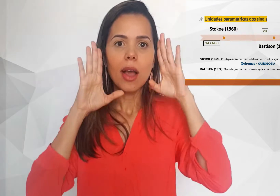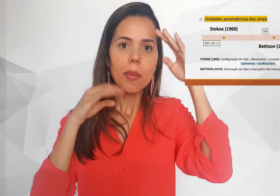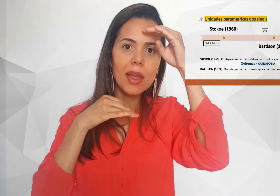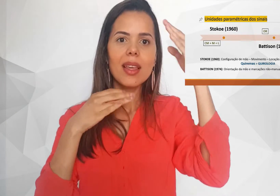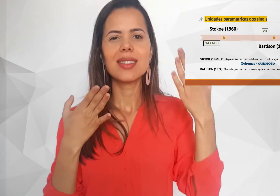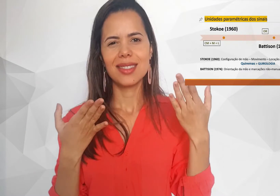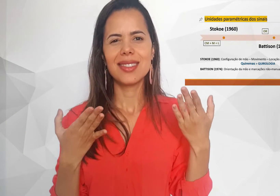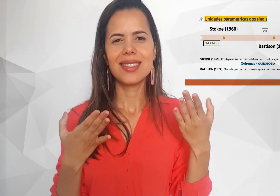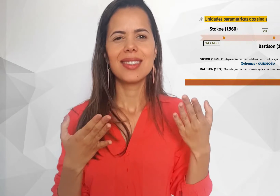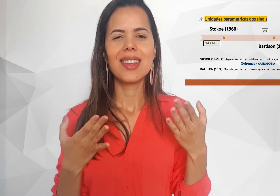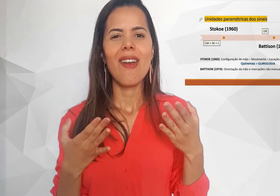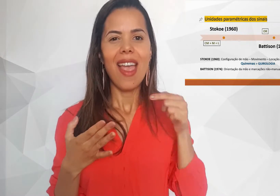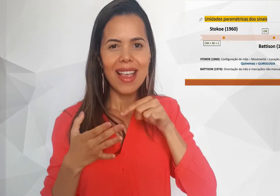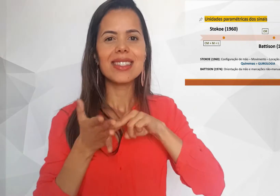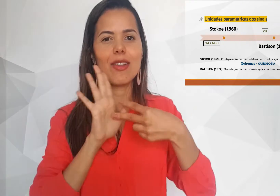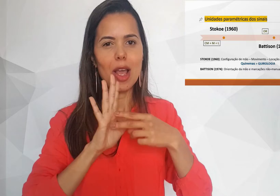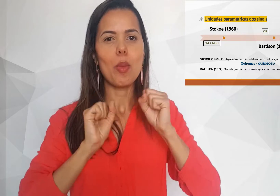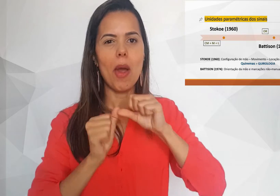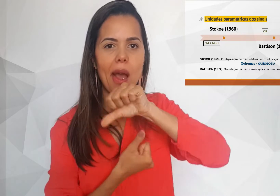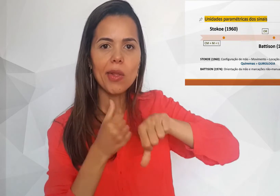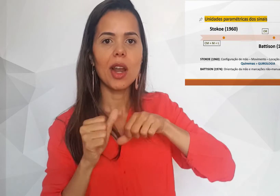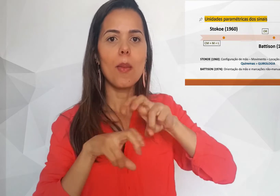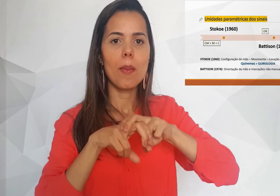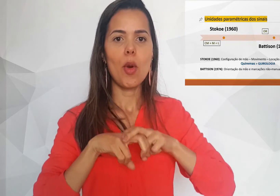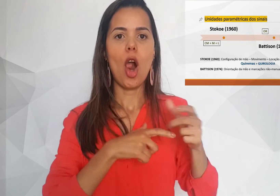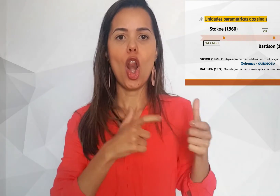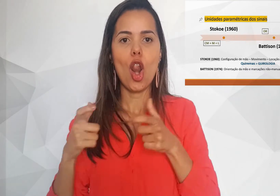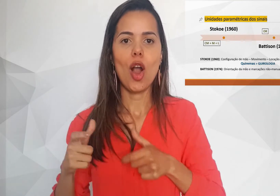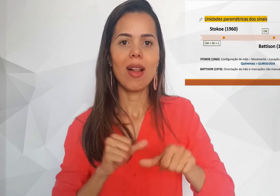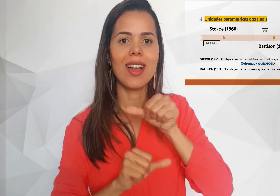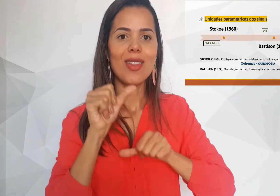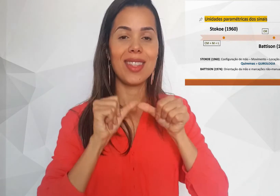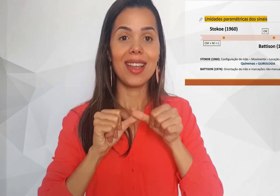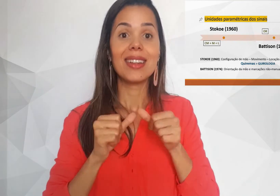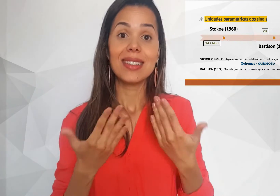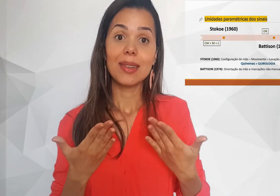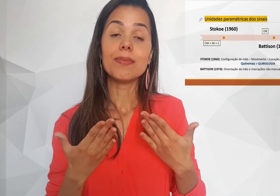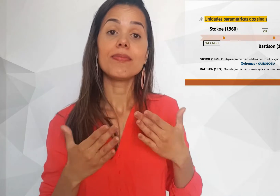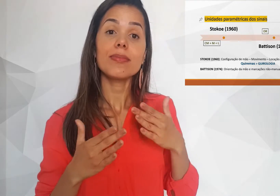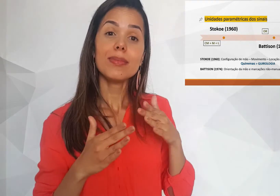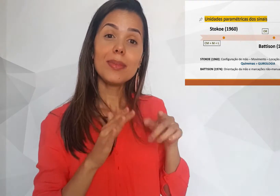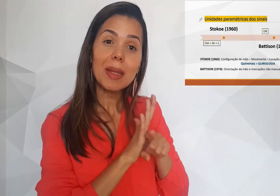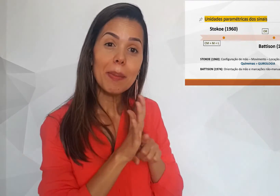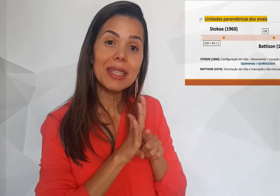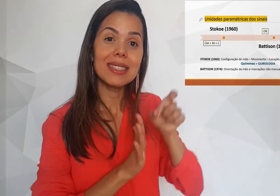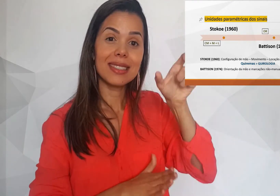região do corpo, cabeça, enfim, esse significado também pode ser alterado. Então, basicamente, o trabalho de